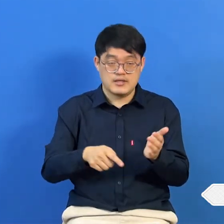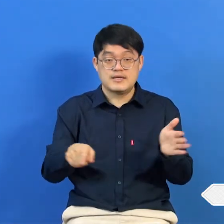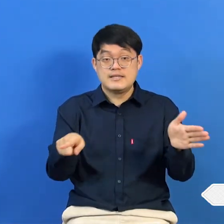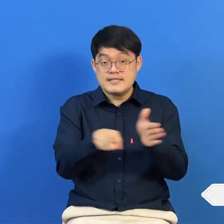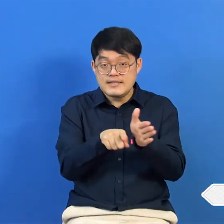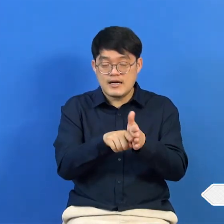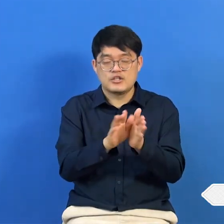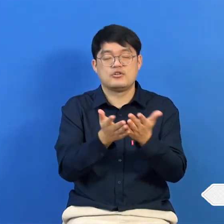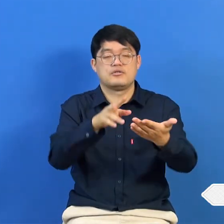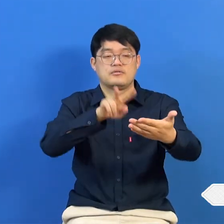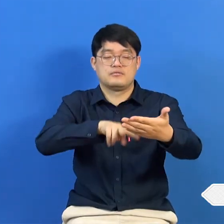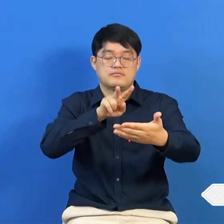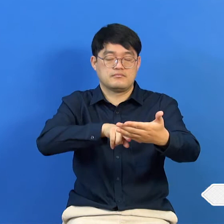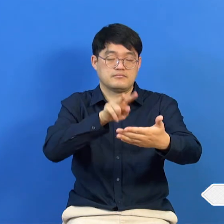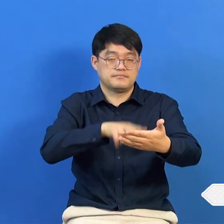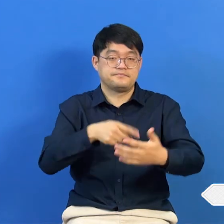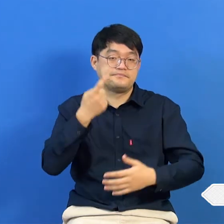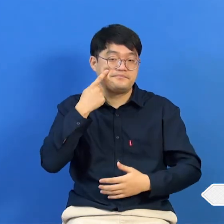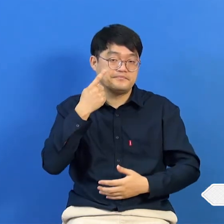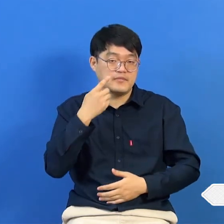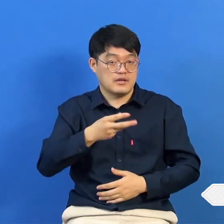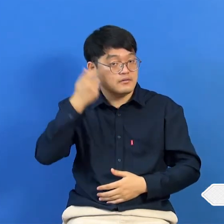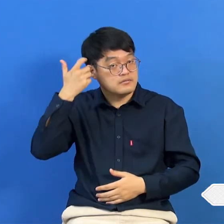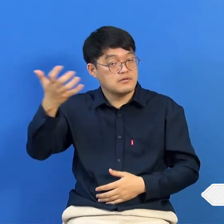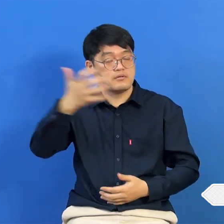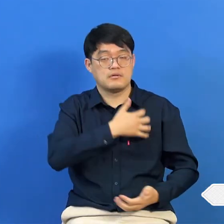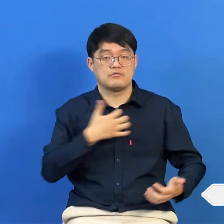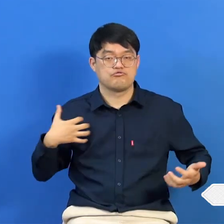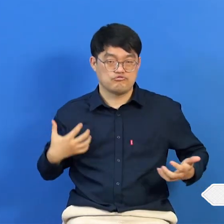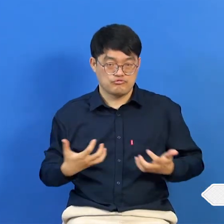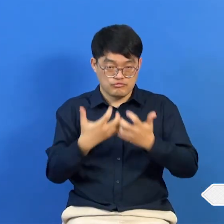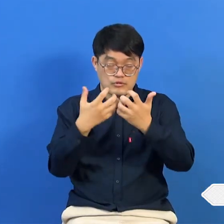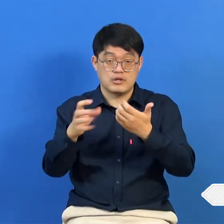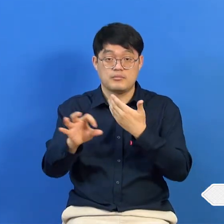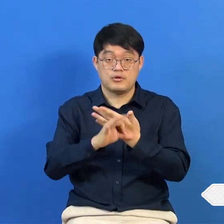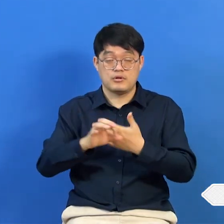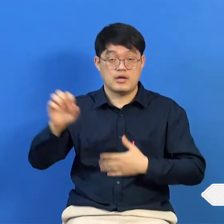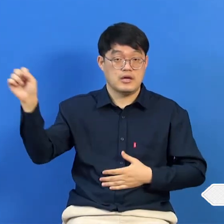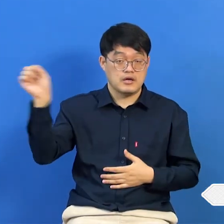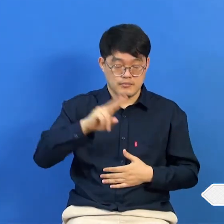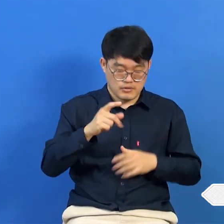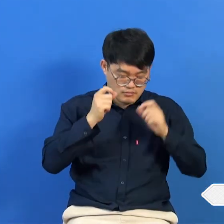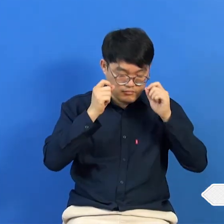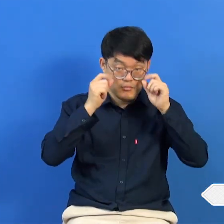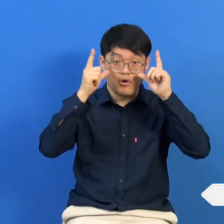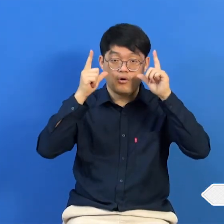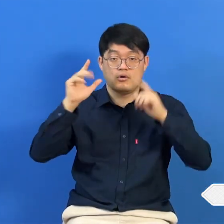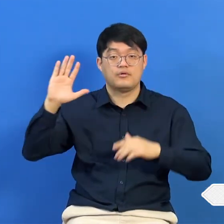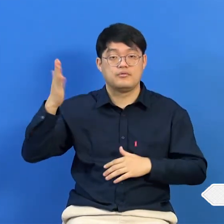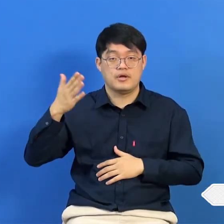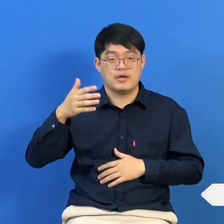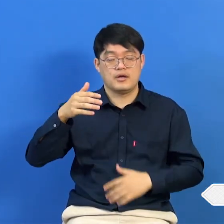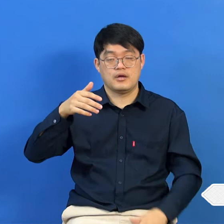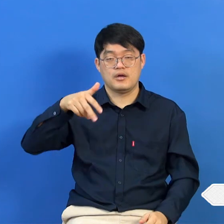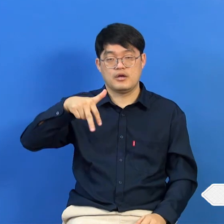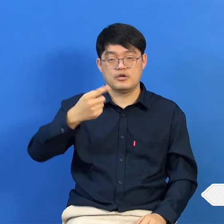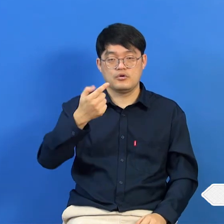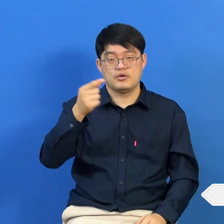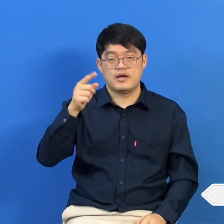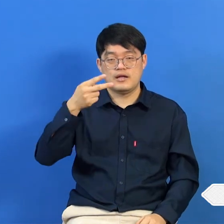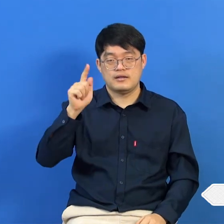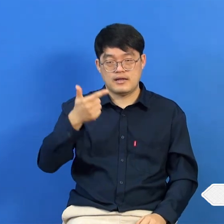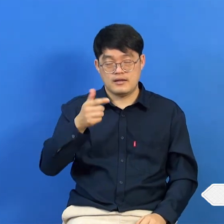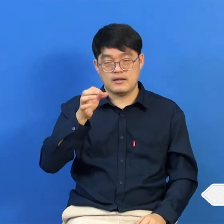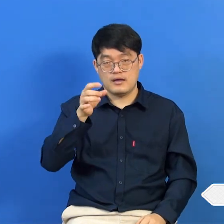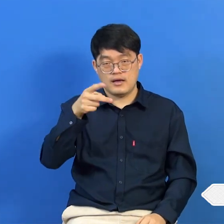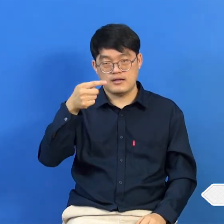배우십시오. 성령 충만하면 갑자기 눈이 확 열리기도 합니다. 조나단 에드워즈는